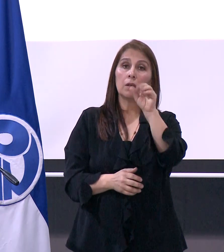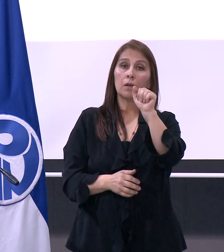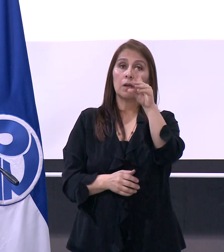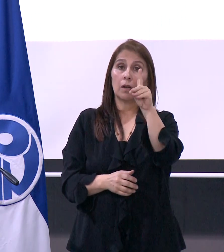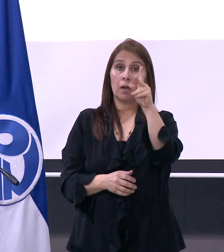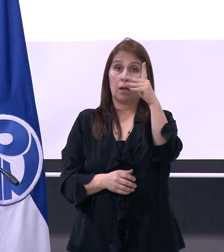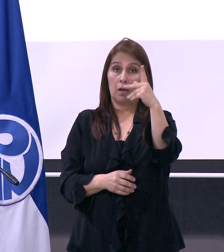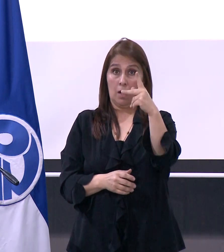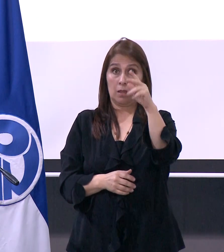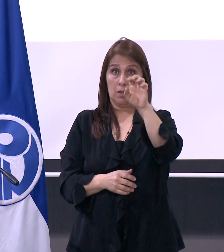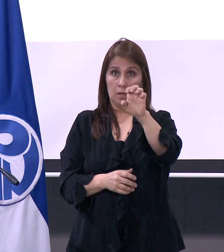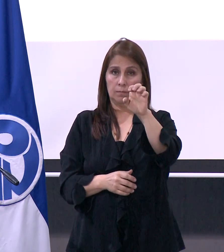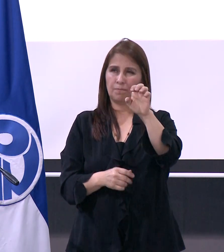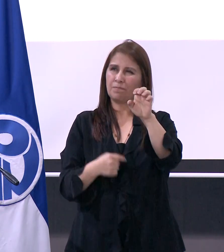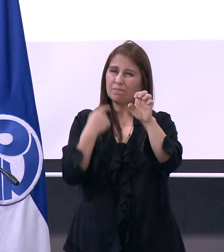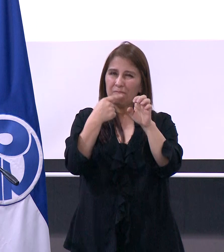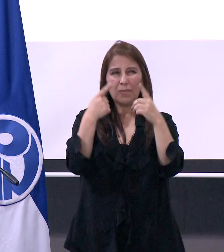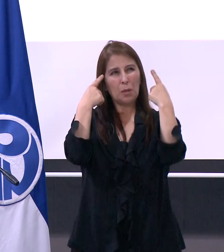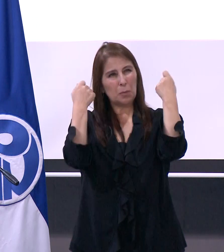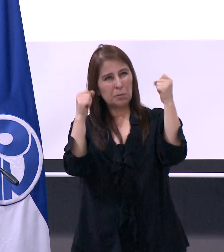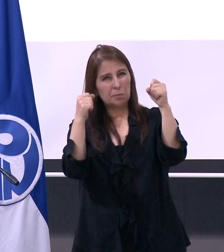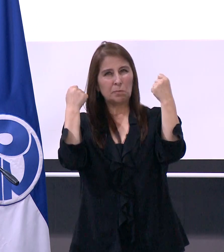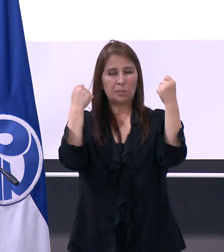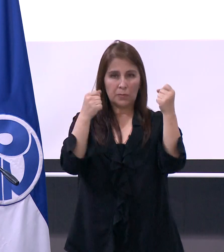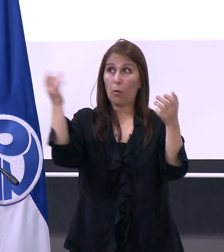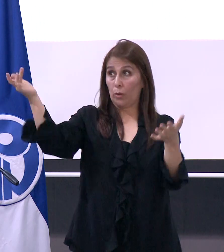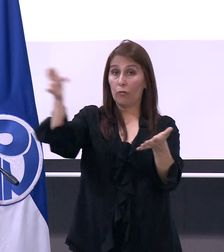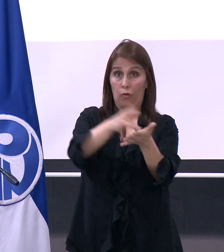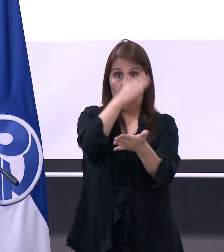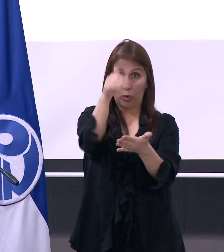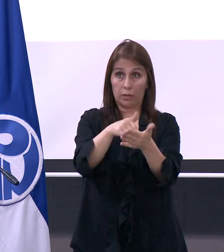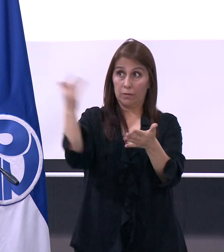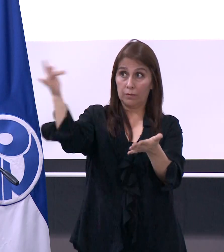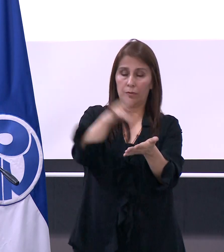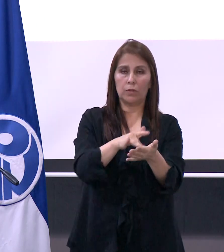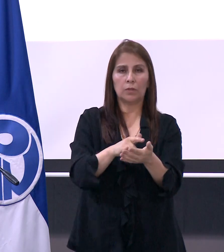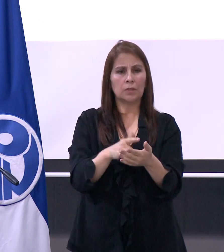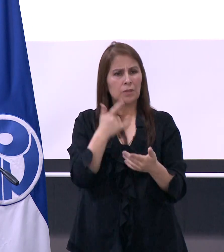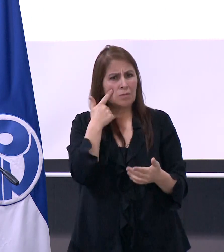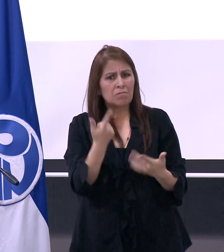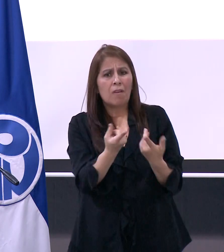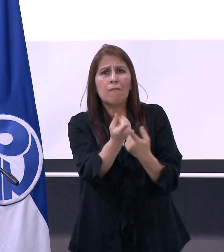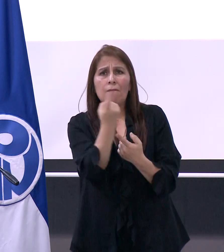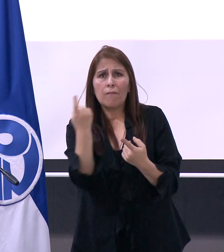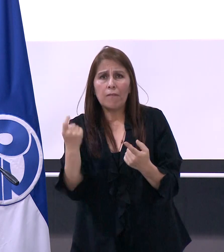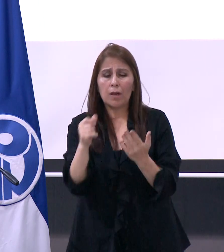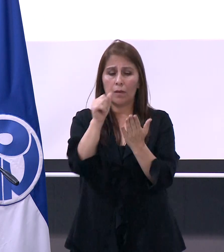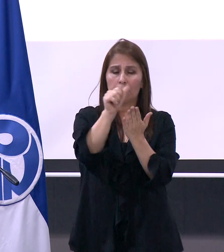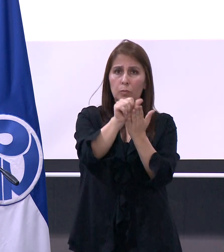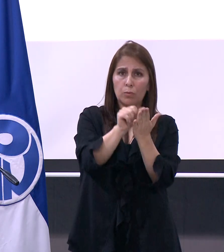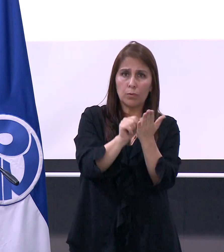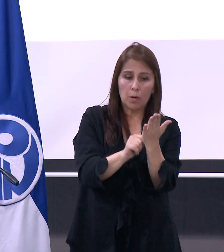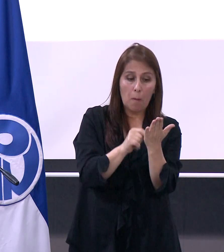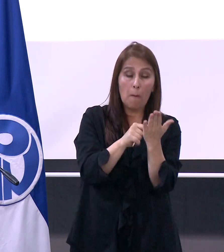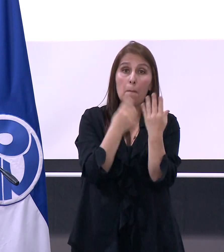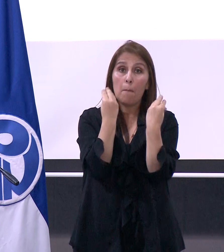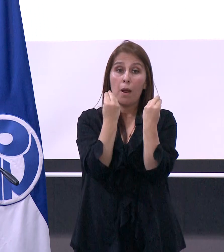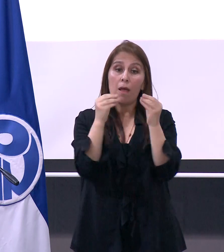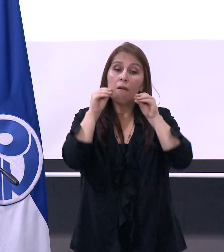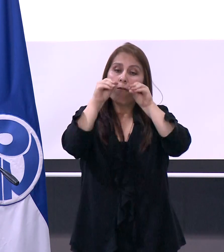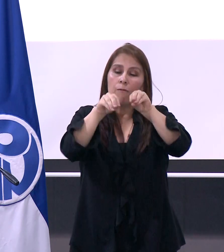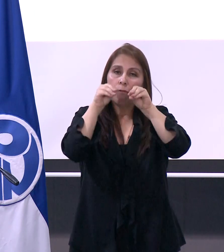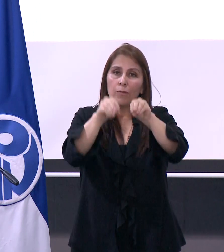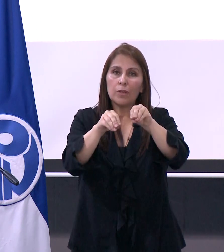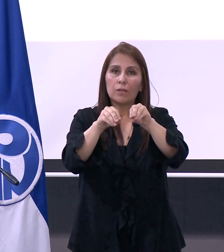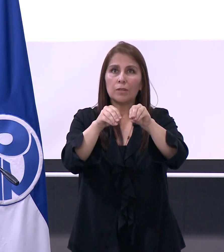manifestó que venía manifestando desde su regreso al país era la ausencia de programas que formaran a los profesores de